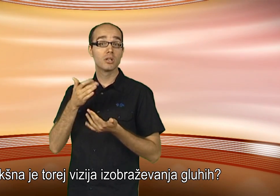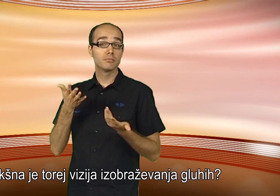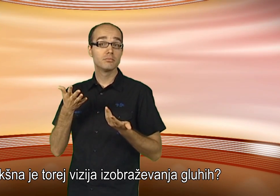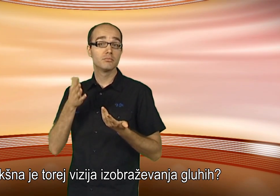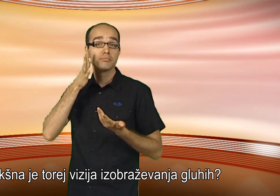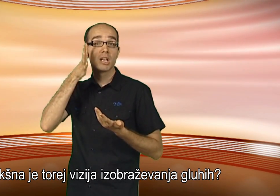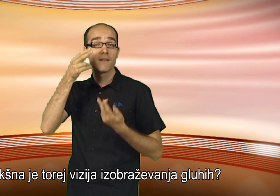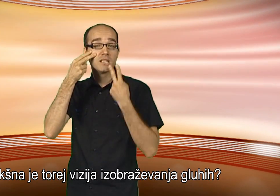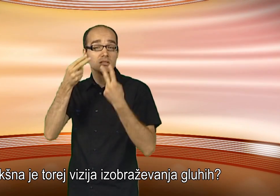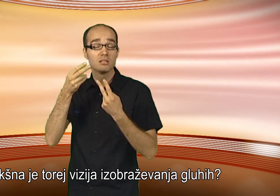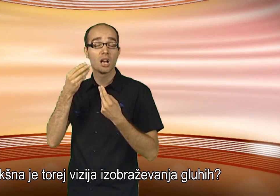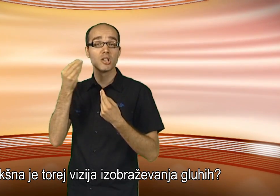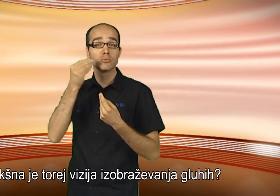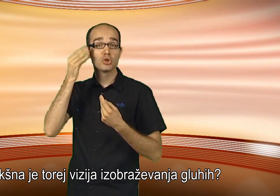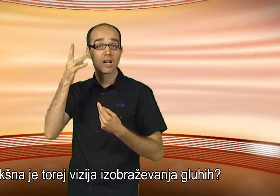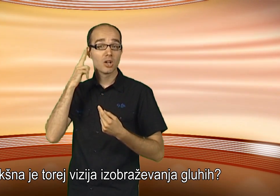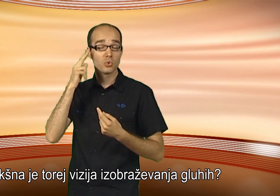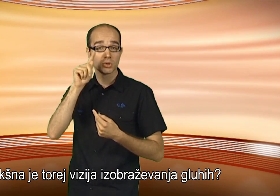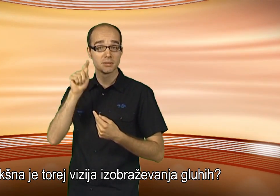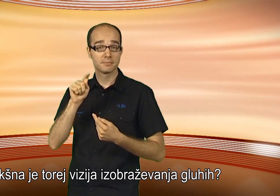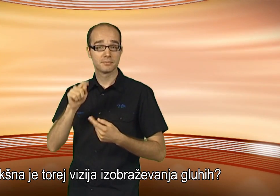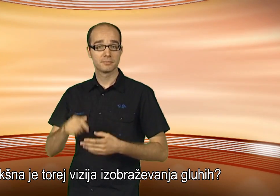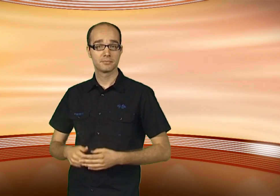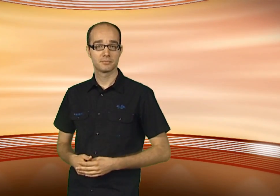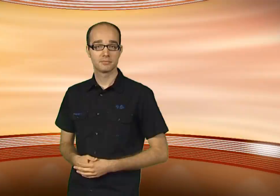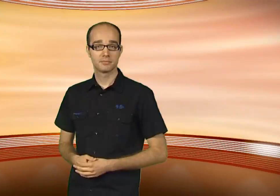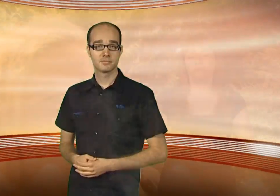Kakšna je torej vizija izobraževanja gluhih?